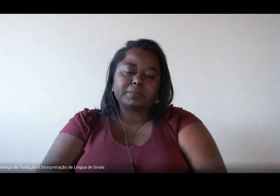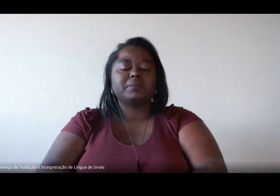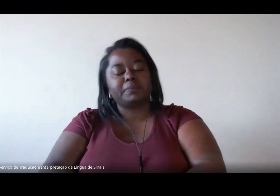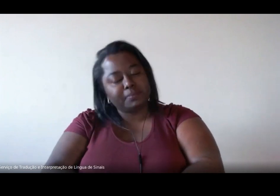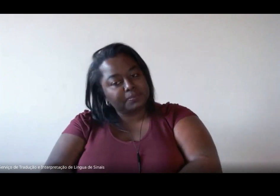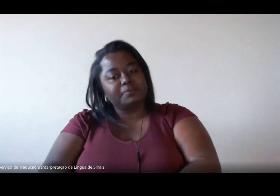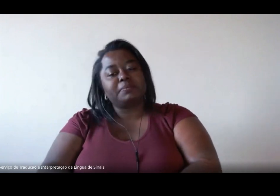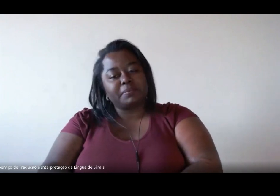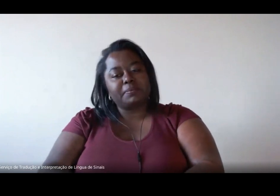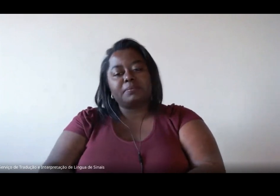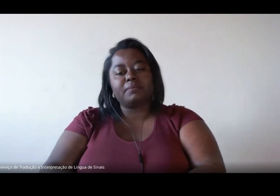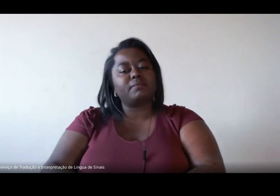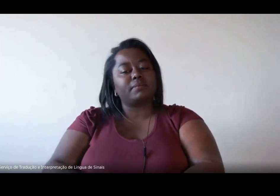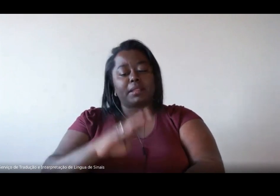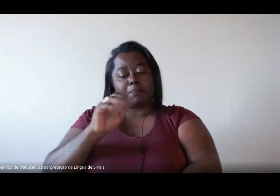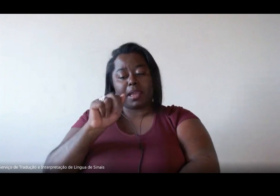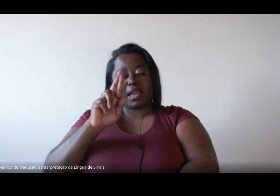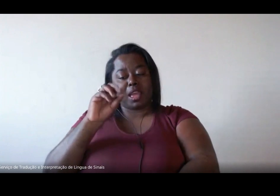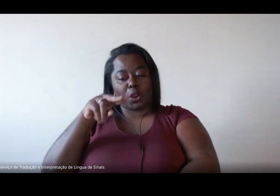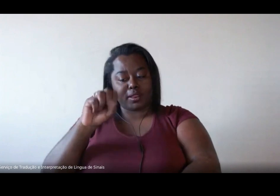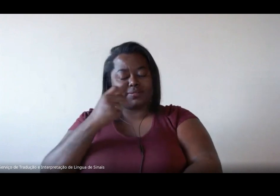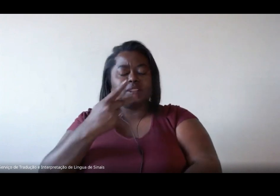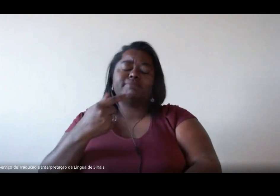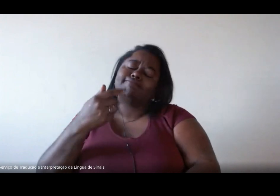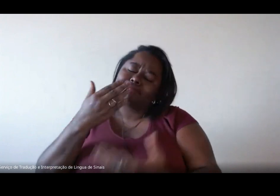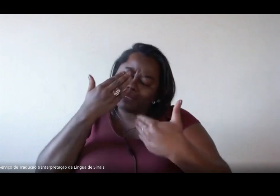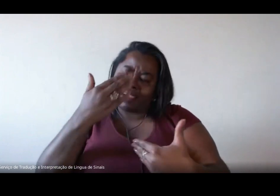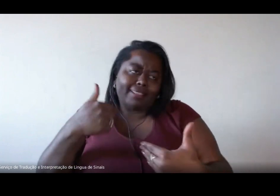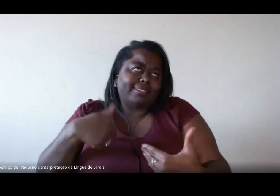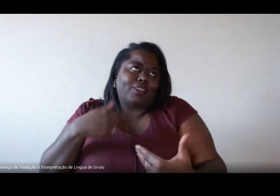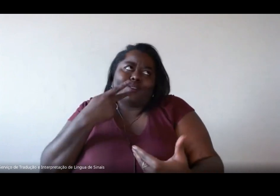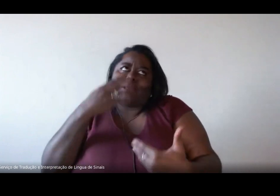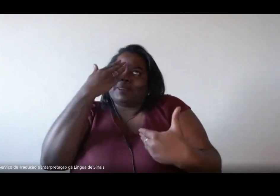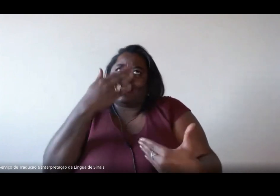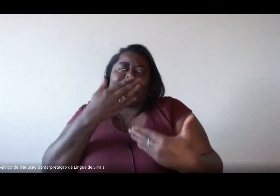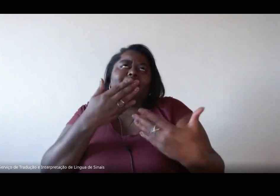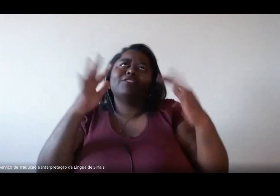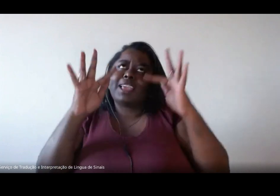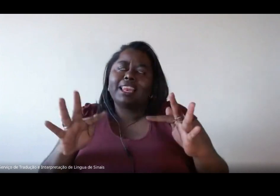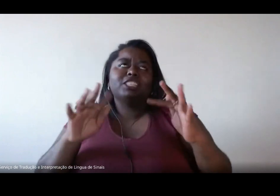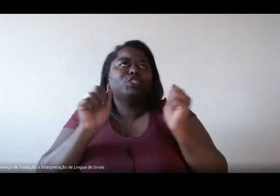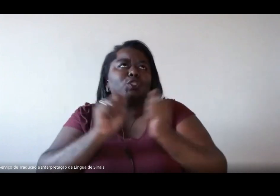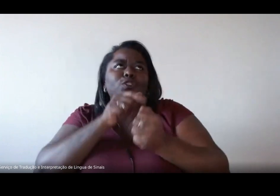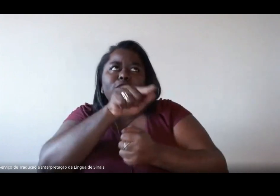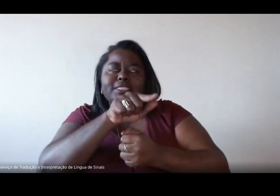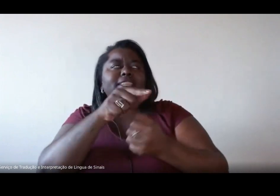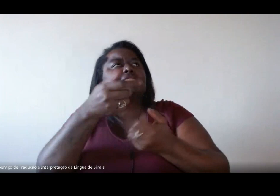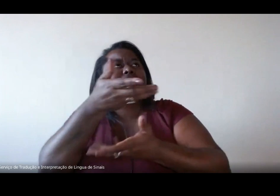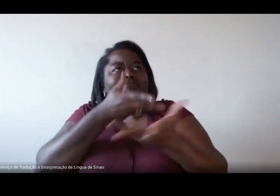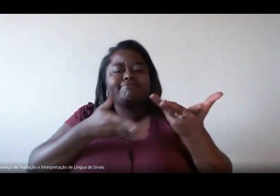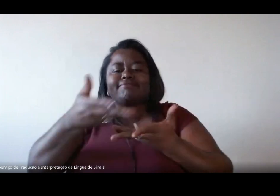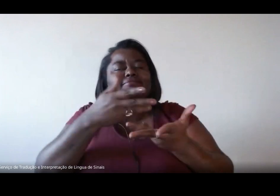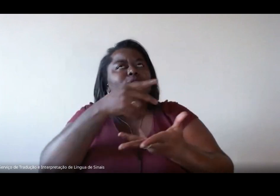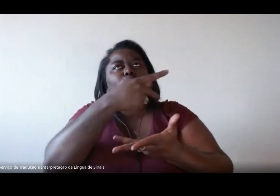Muito obrigado mesmo, Ida, de coração obrigado, mesmo, né? Feliz somos nós de poder partilhar aí, junto